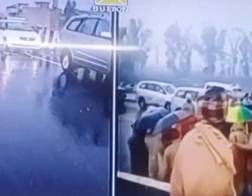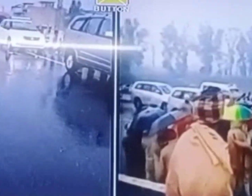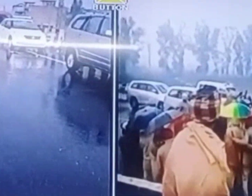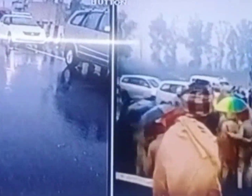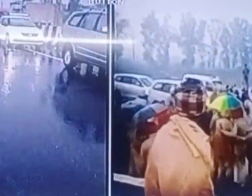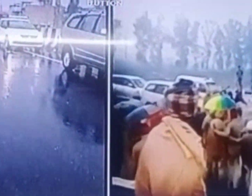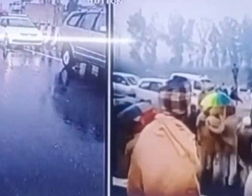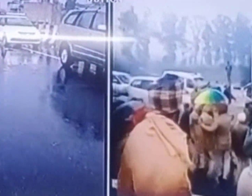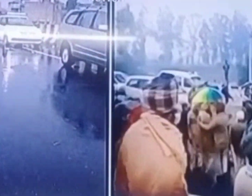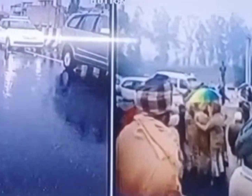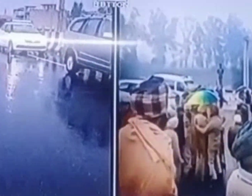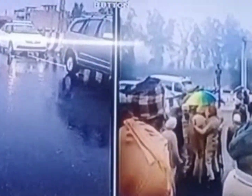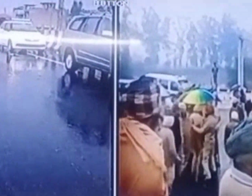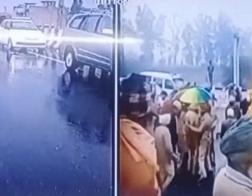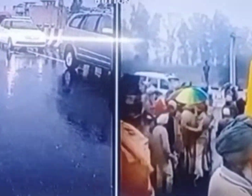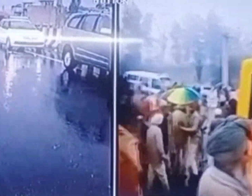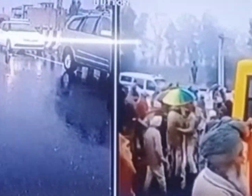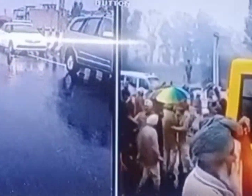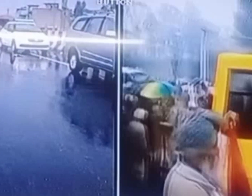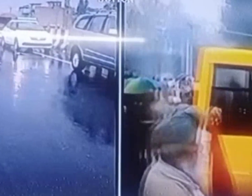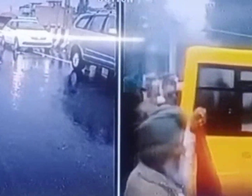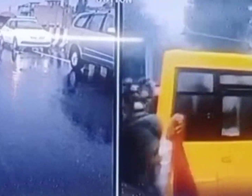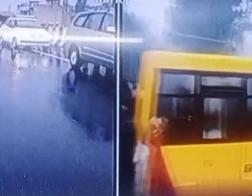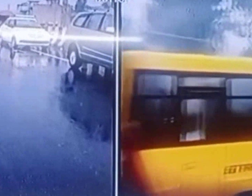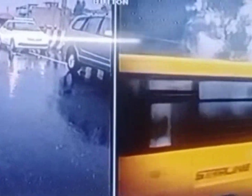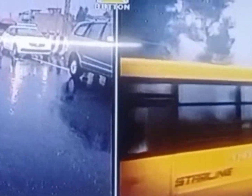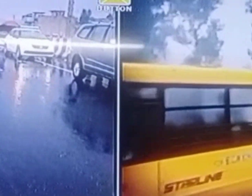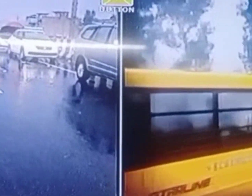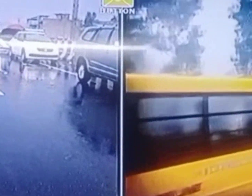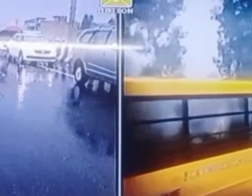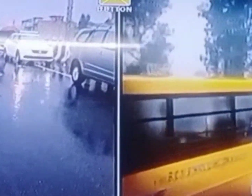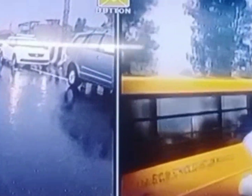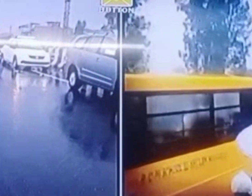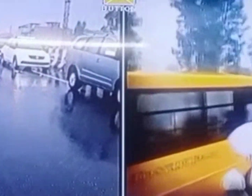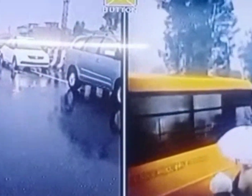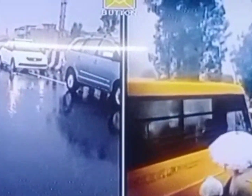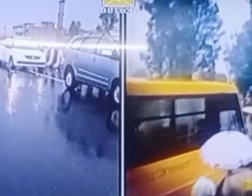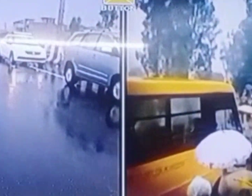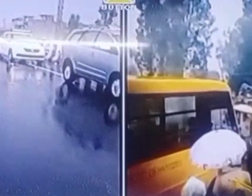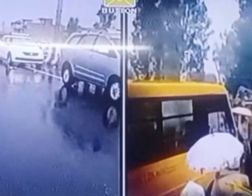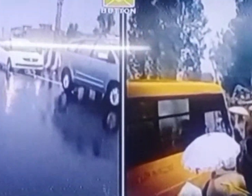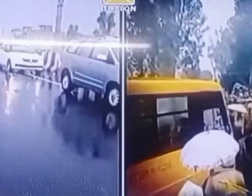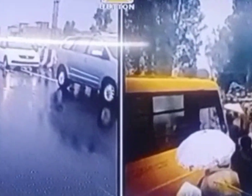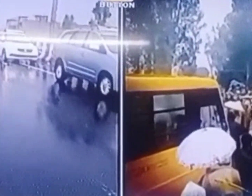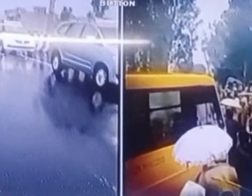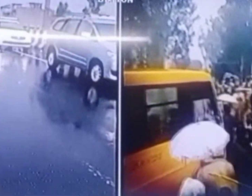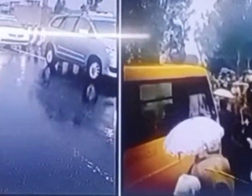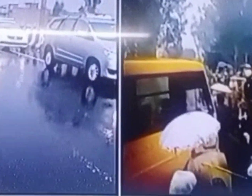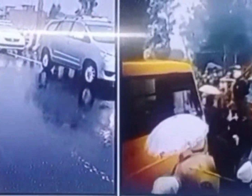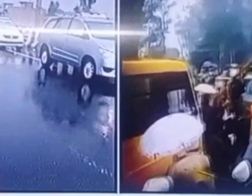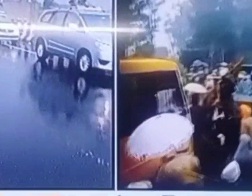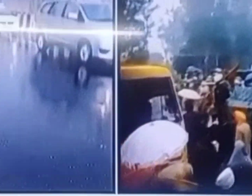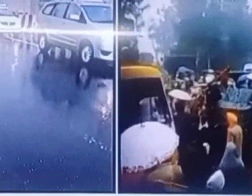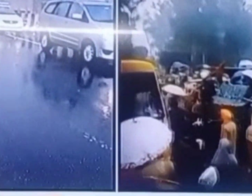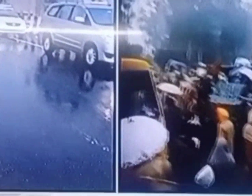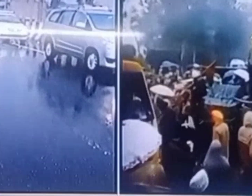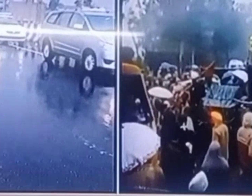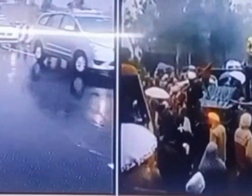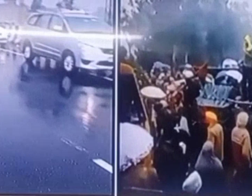के जरिए देश के प्रधानमंत्री नहीं आए क्योंकि मौसम जो किया वो नासाज था, जिसके चलते सड़क के रास्ते से जो की है देश के प्रधानमंत्री